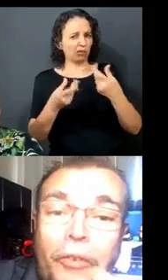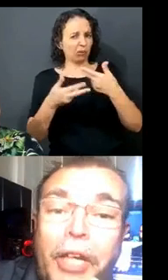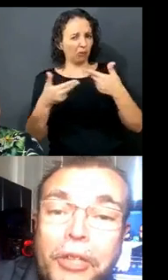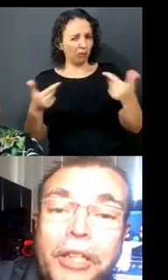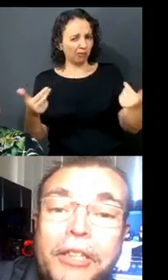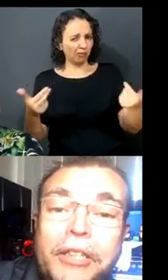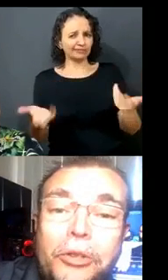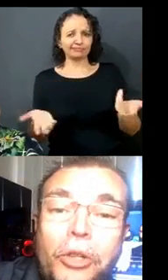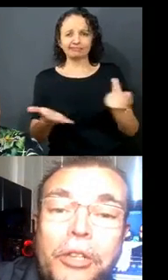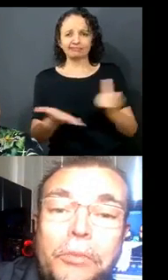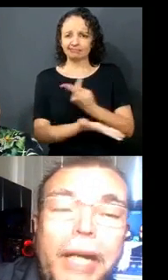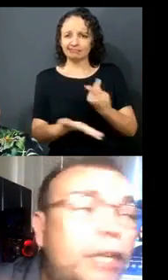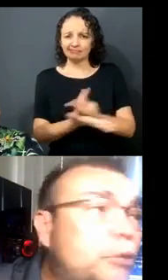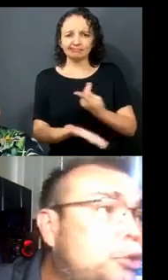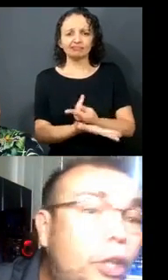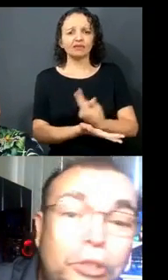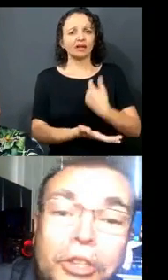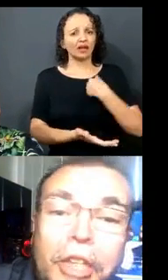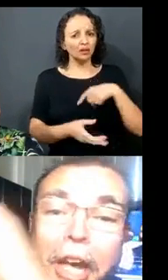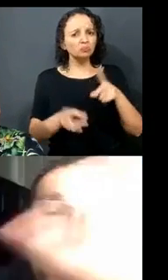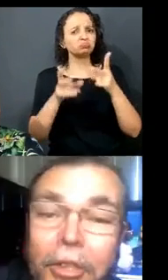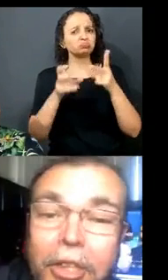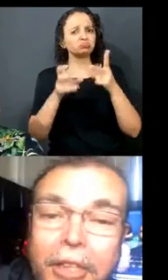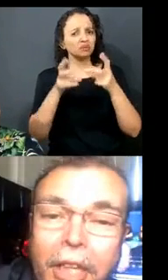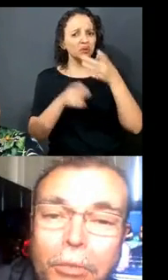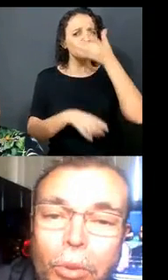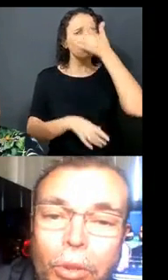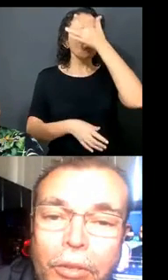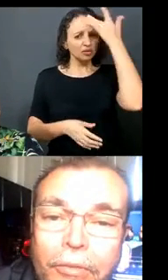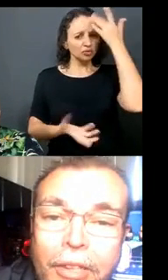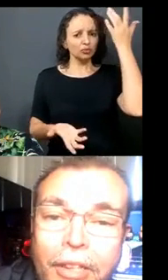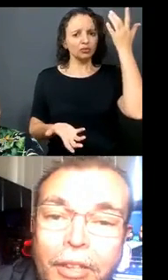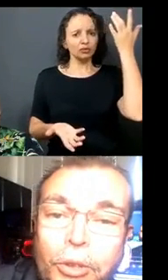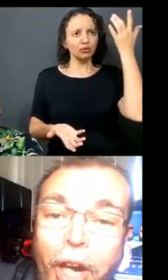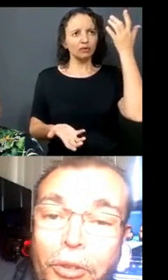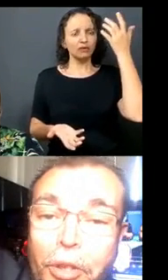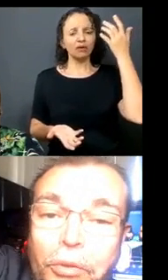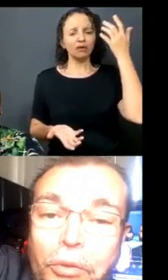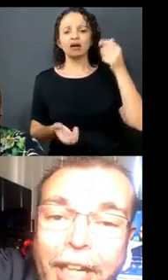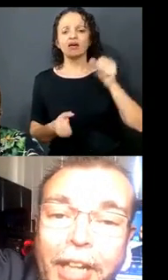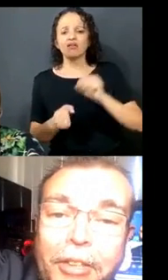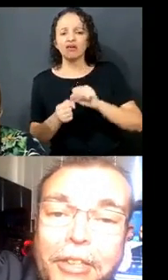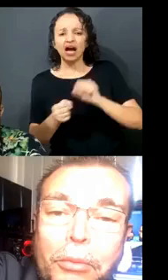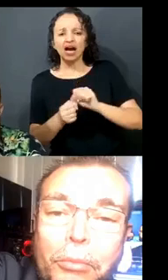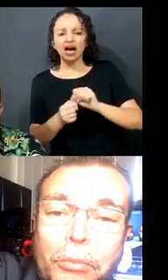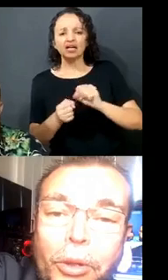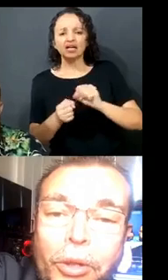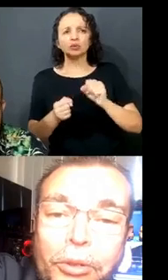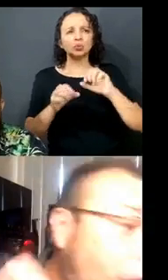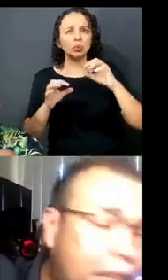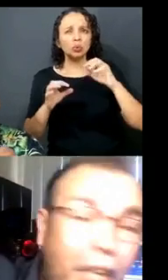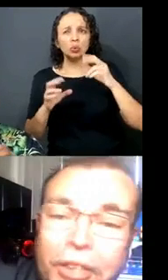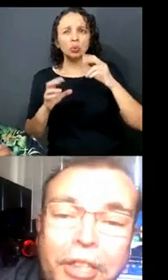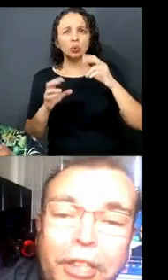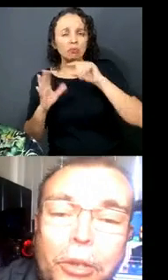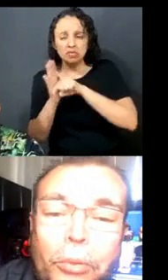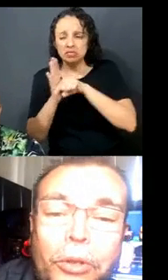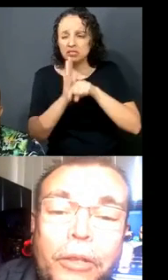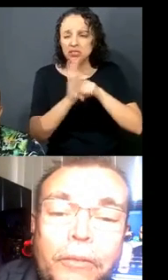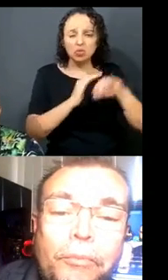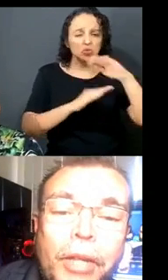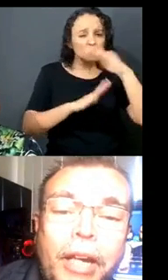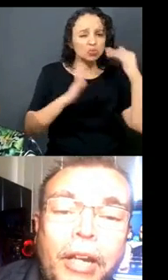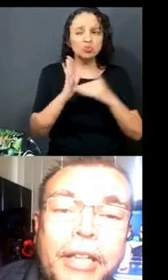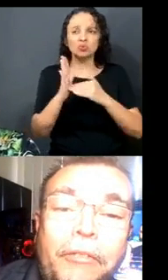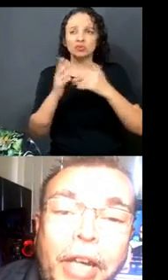né? Então, eu vejo cristãos hoje pegando todos os terremotos que tem no mundo, todos os furacões que tem no